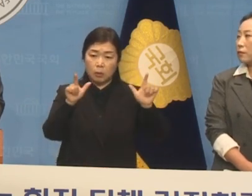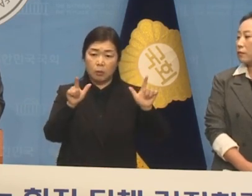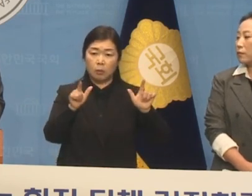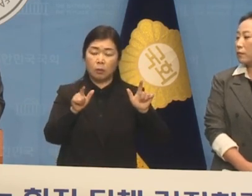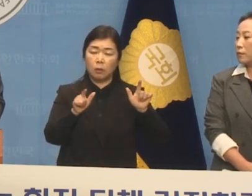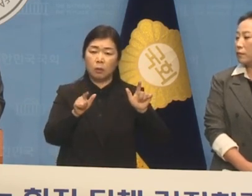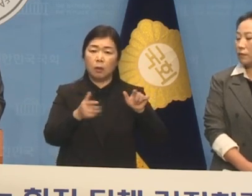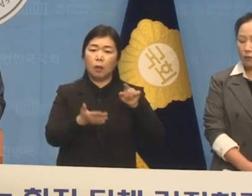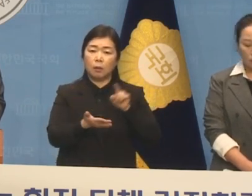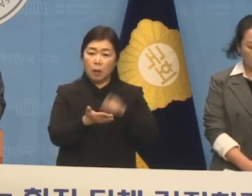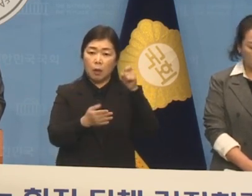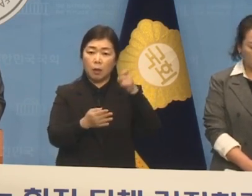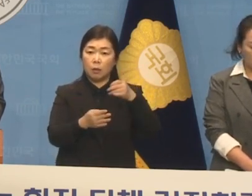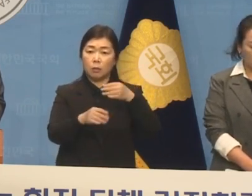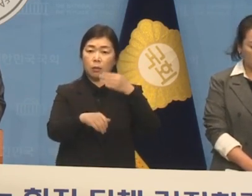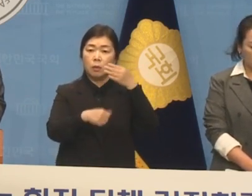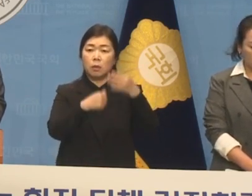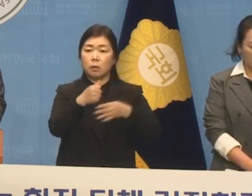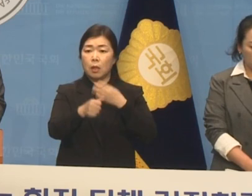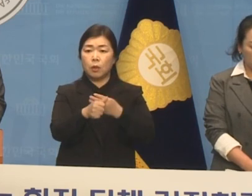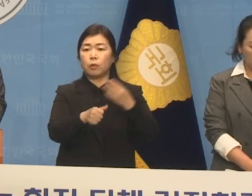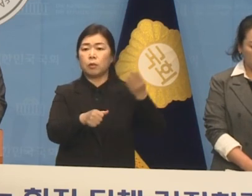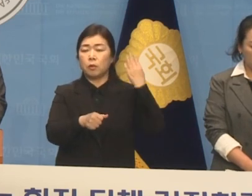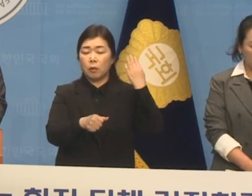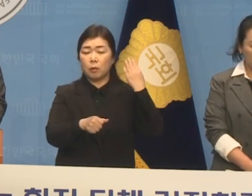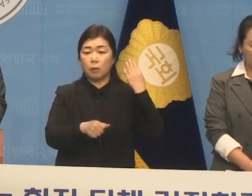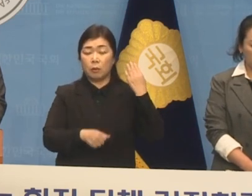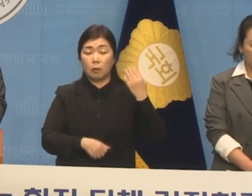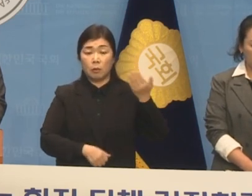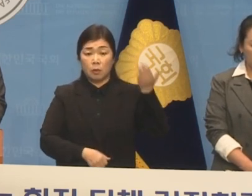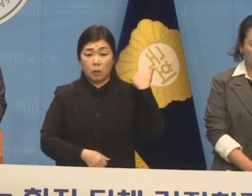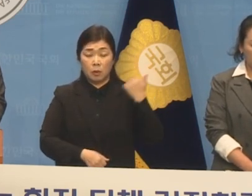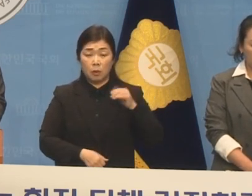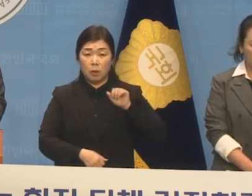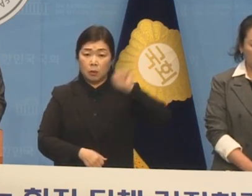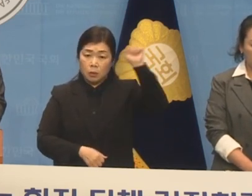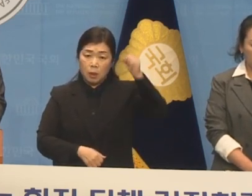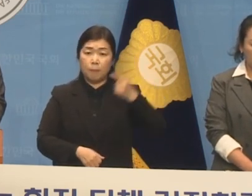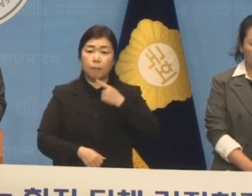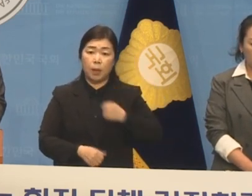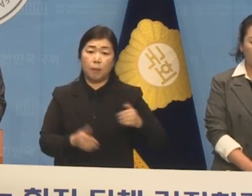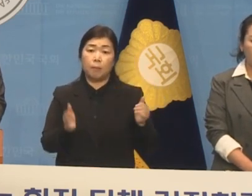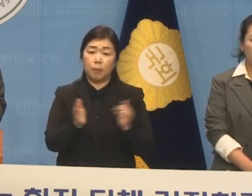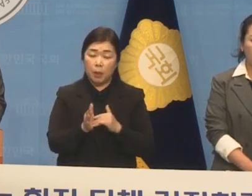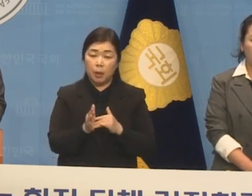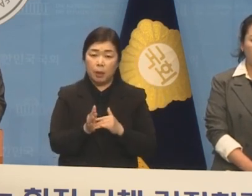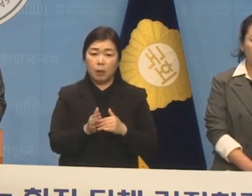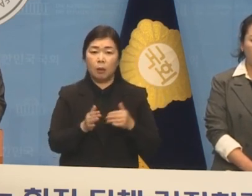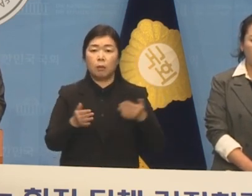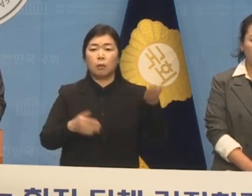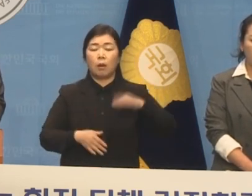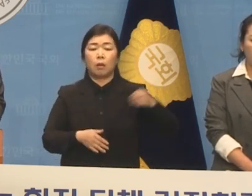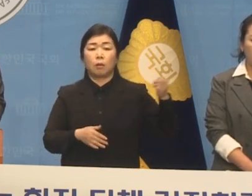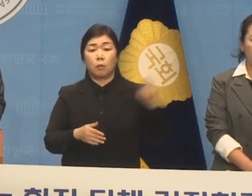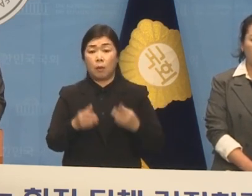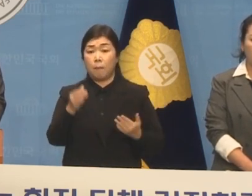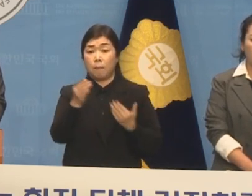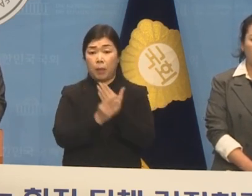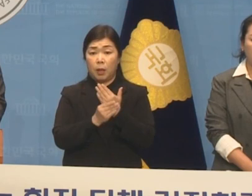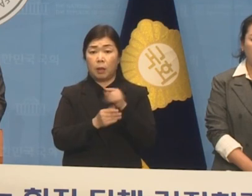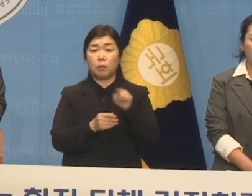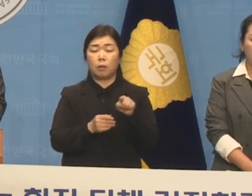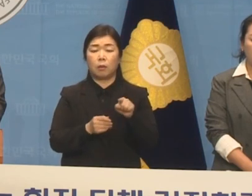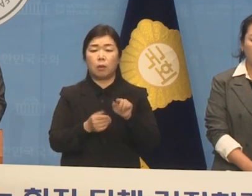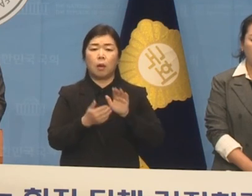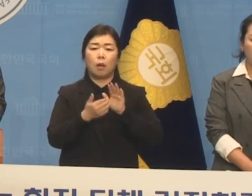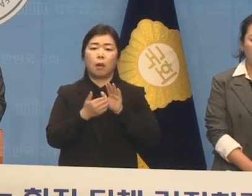4년 전에 거의 같은 내용으로 의사들의 파업을 겪고서도 이와 같은 사태가 재발되는 것을